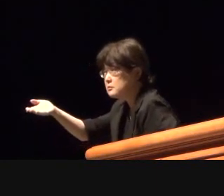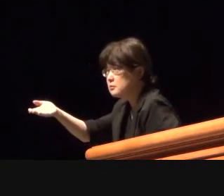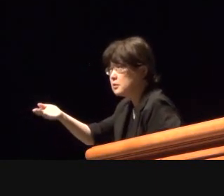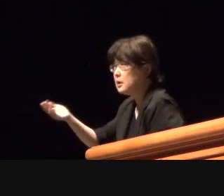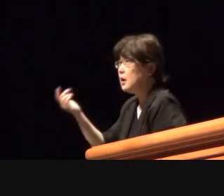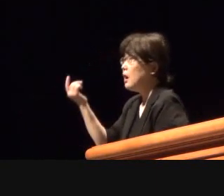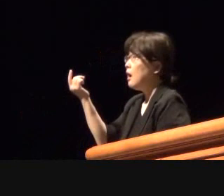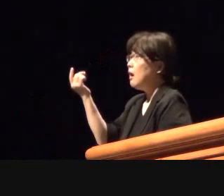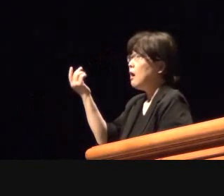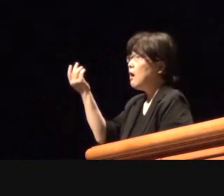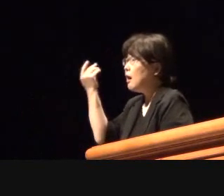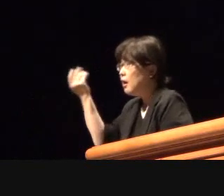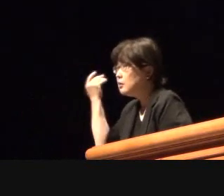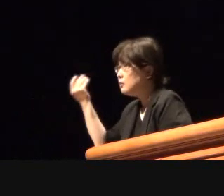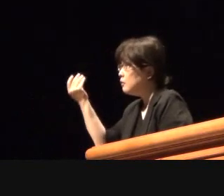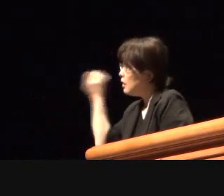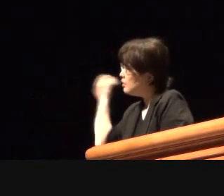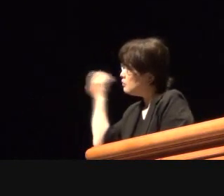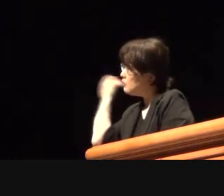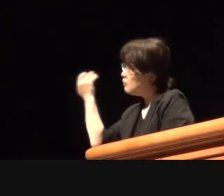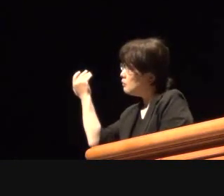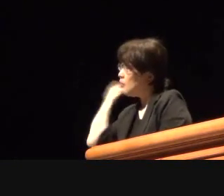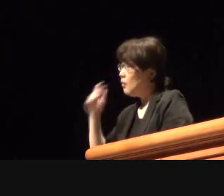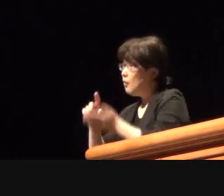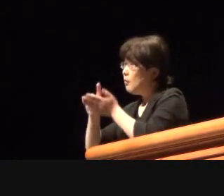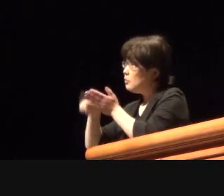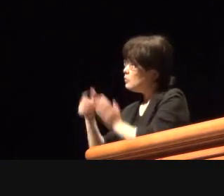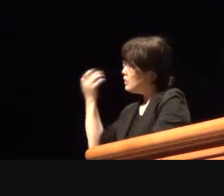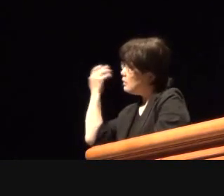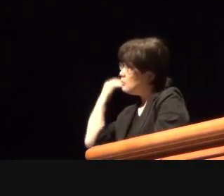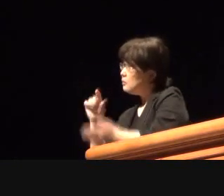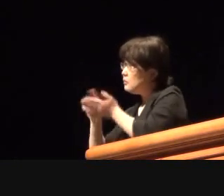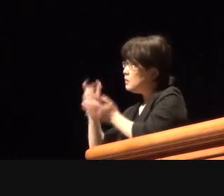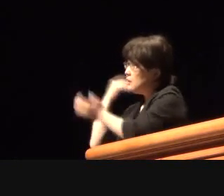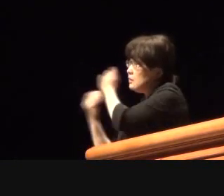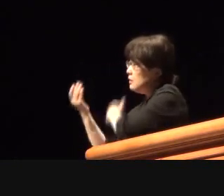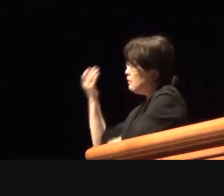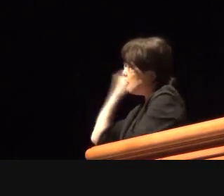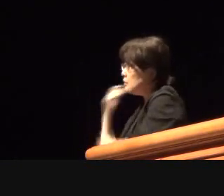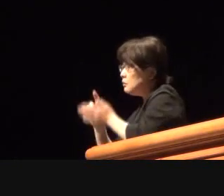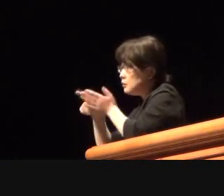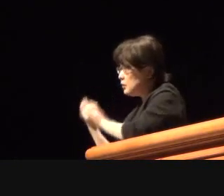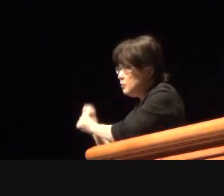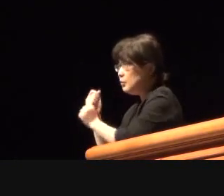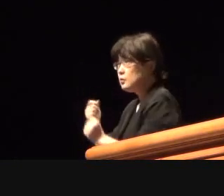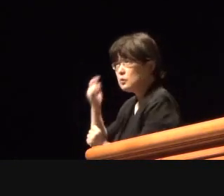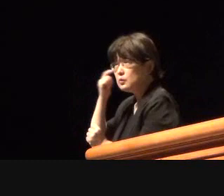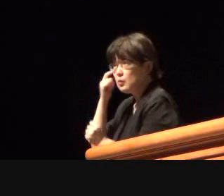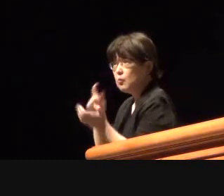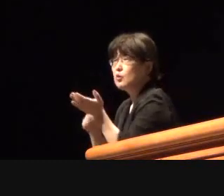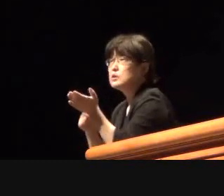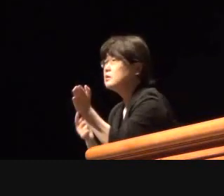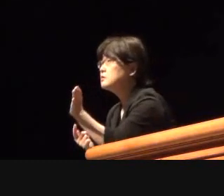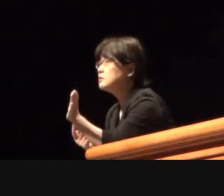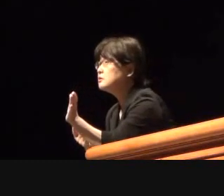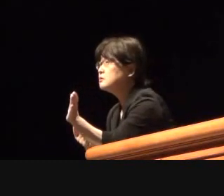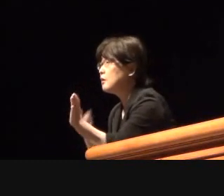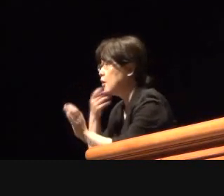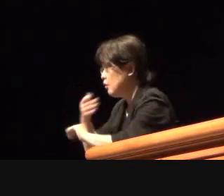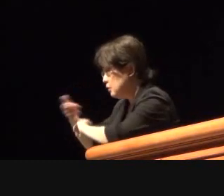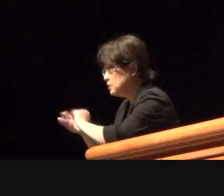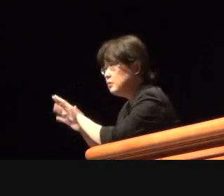あの日々にまた戻ろうとしているのです。福島の今に対する対策よ